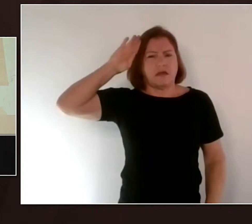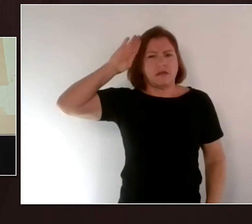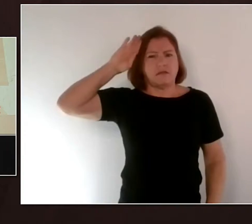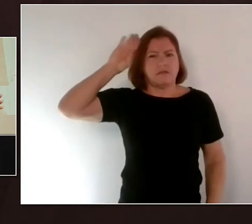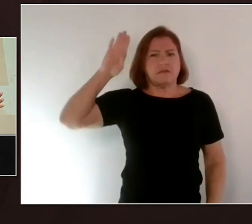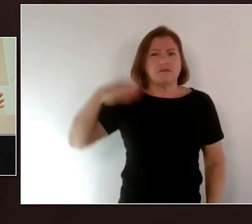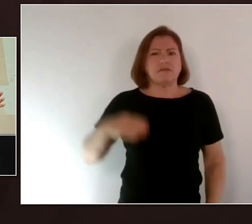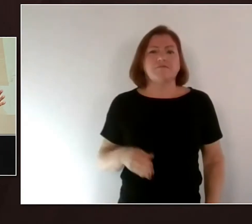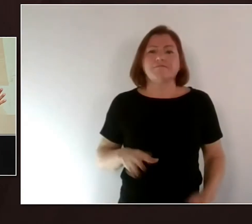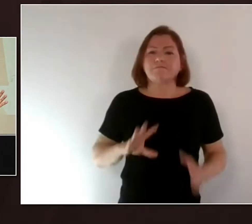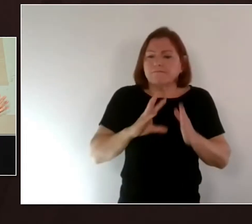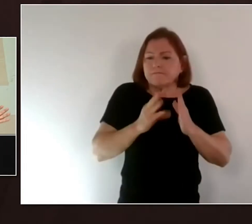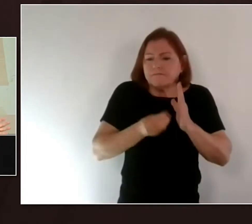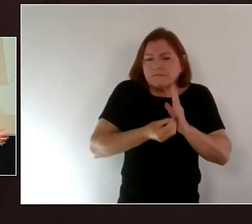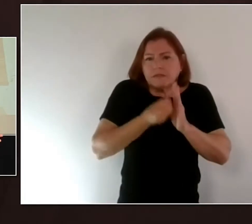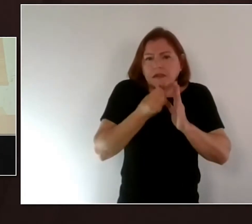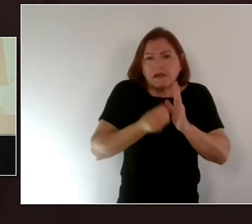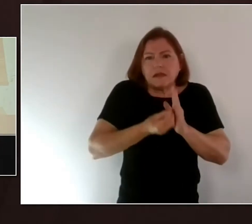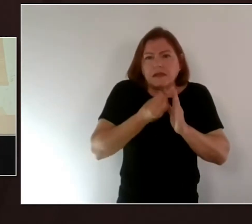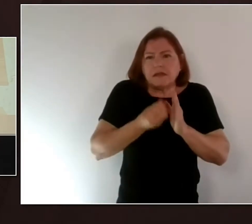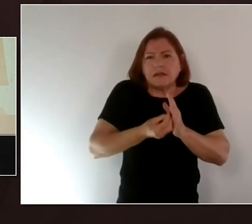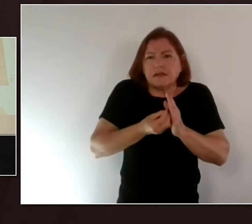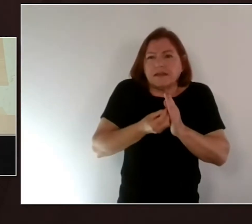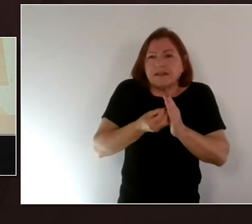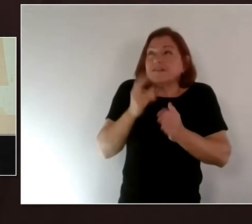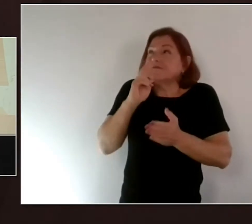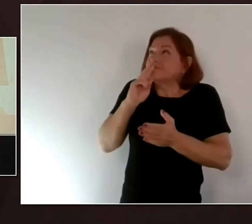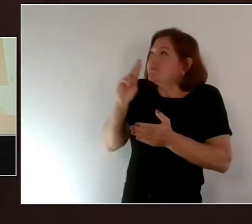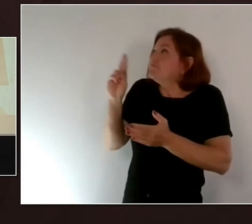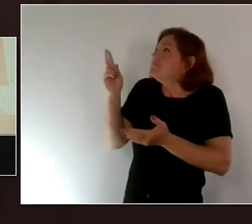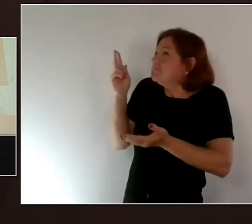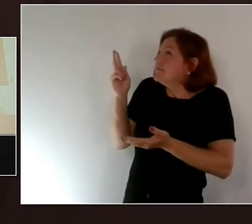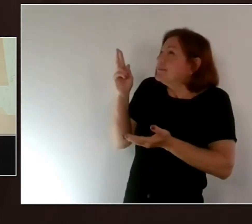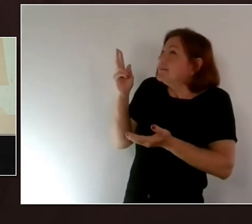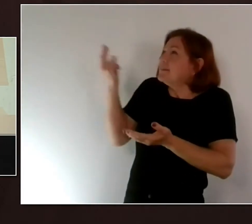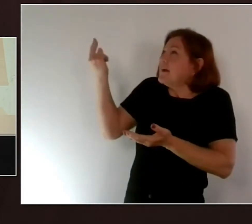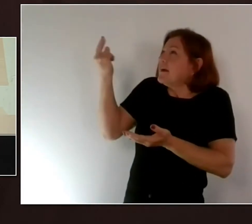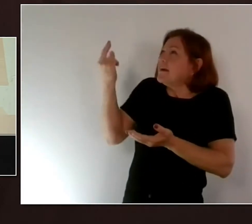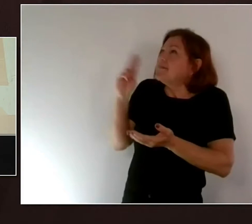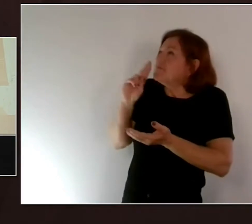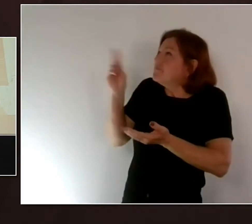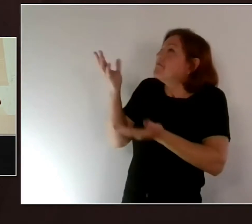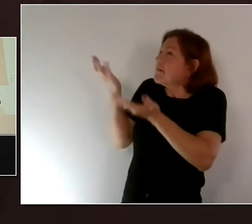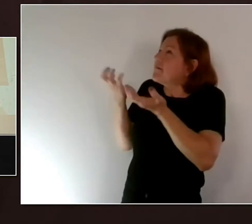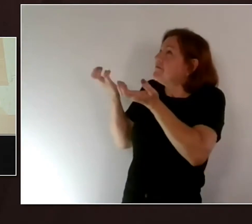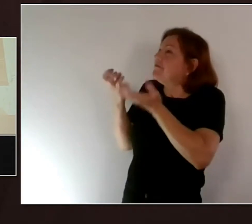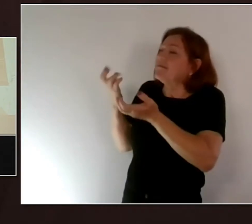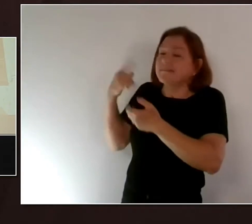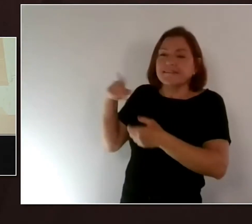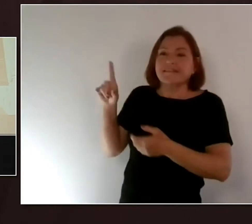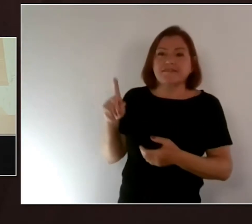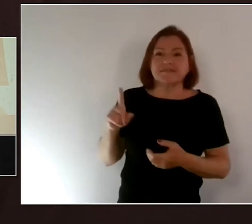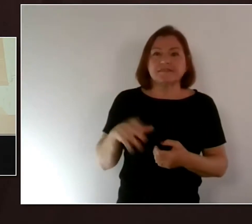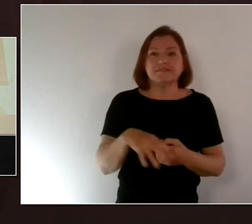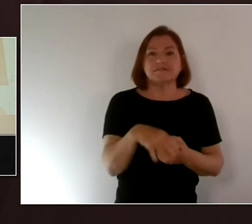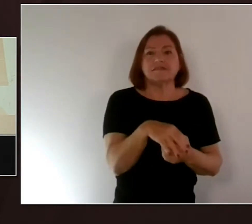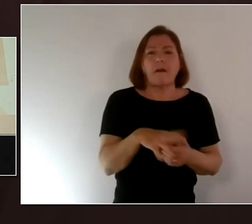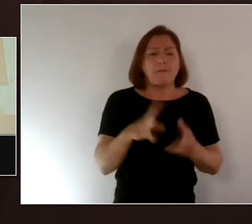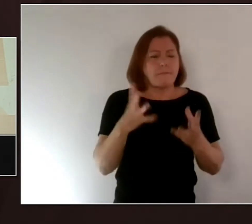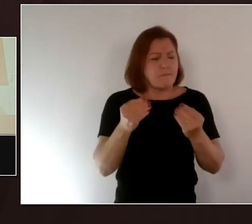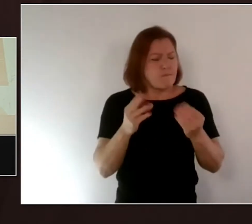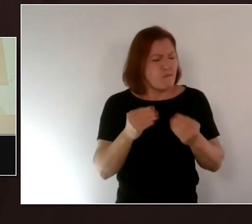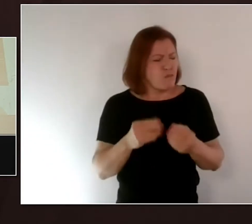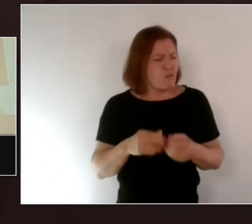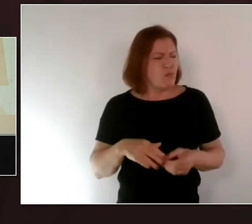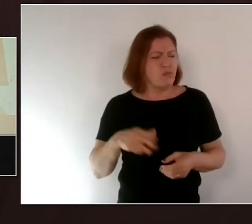igreja está respondendo a essa convocação. Muitos irmãos, né, quando